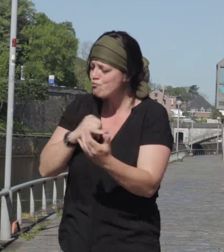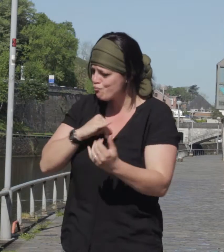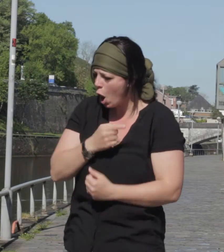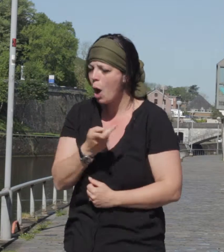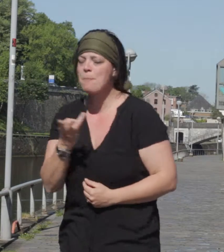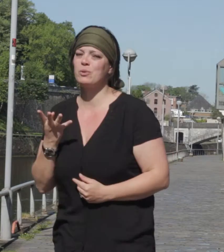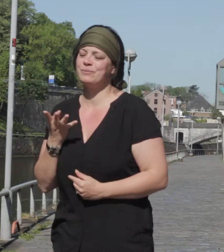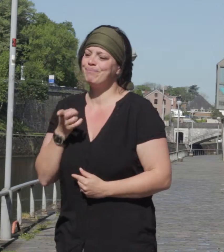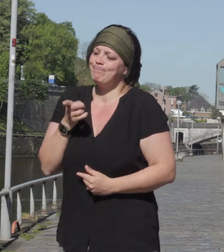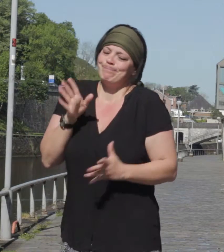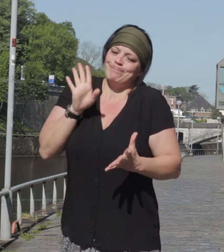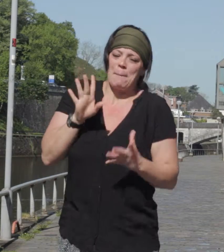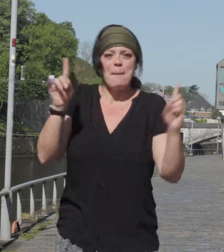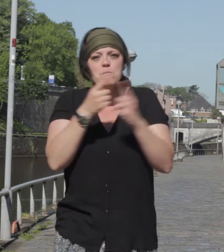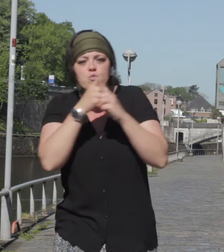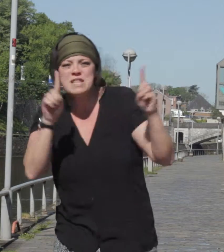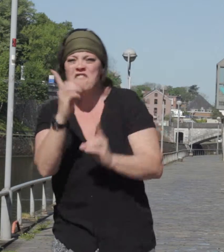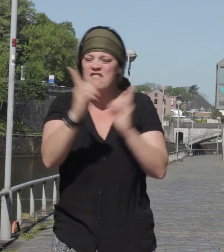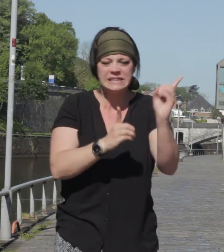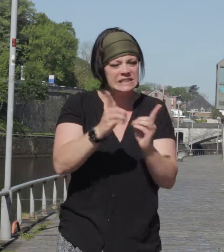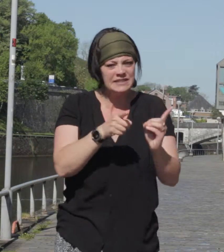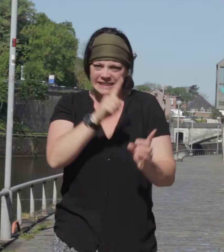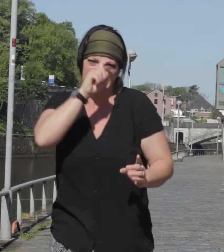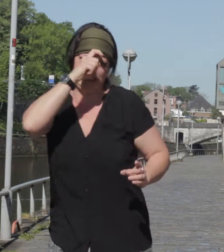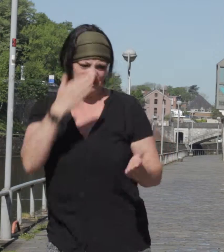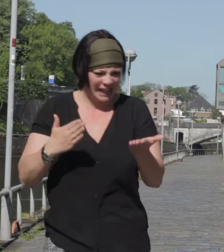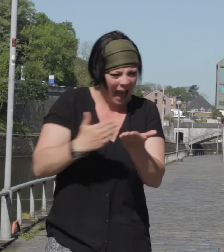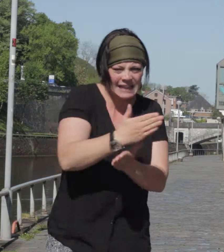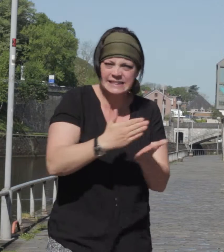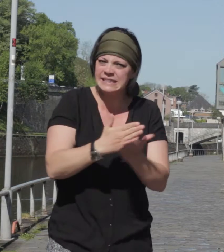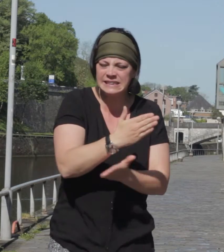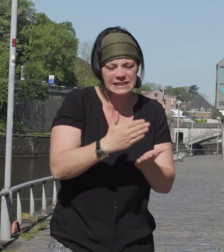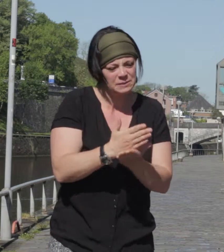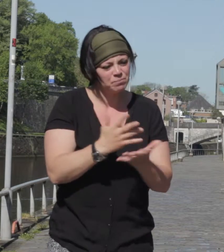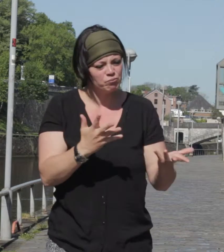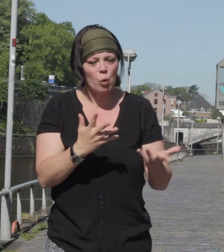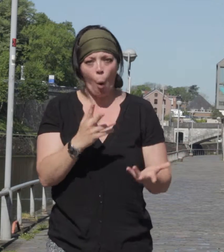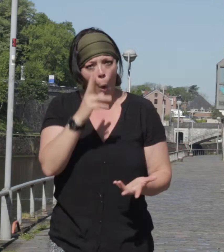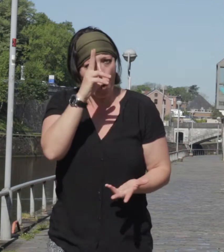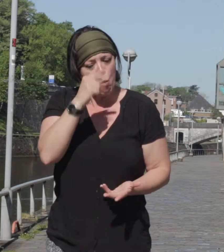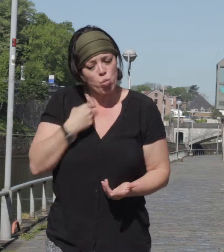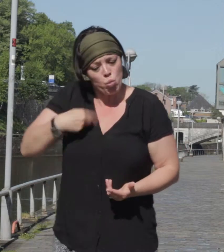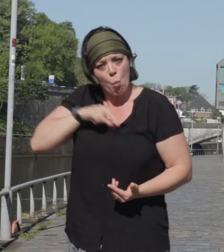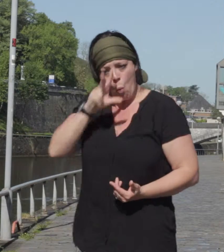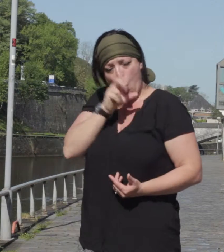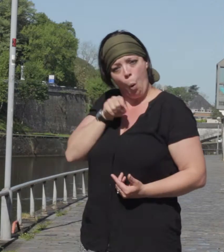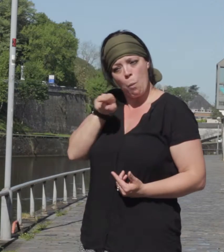certaines d'entre elles, comme les festivals de musique, restent difficilement accessibles. Tout en étant conscients des efforts mis en œuvre par les organisateurs